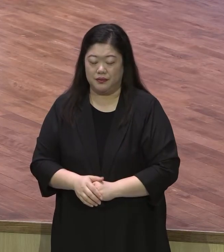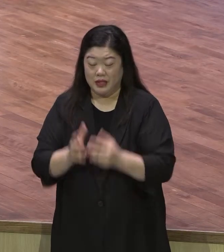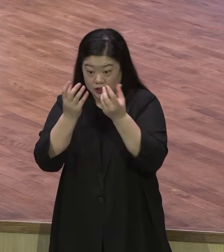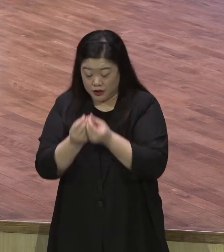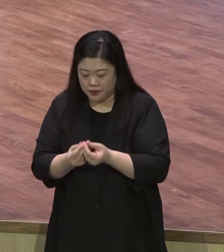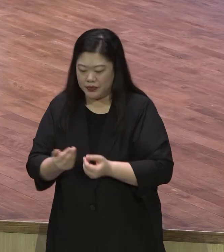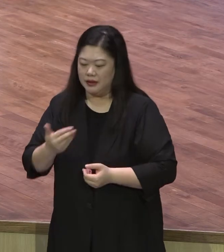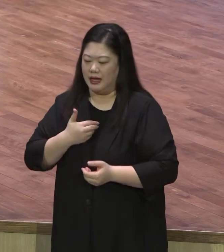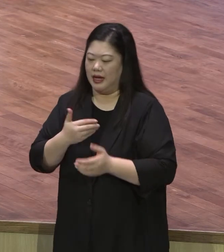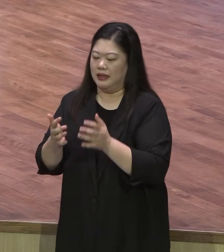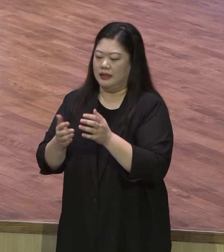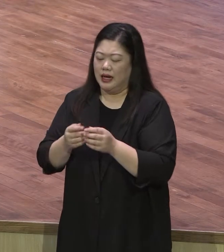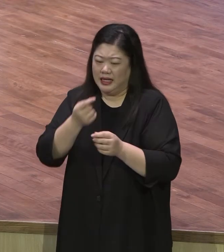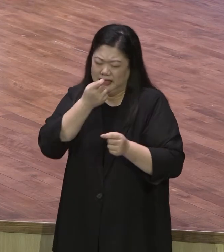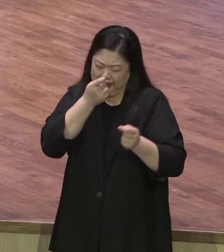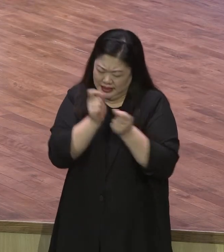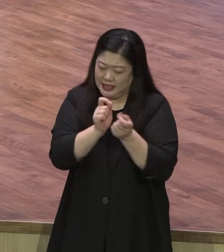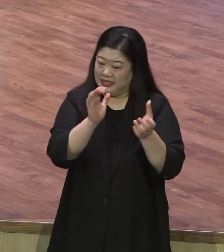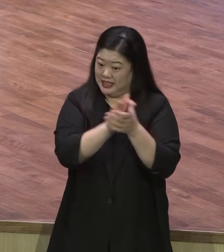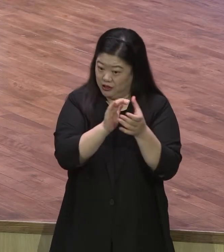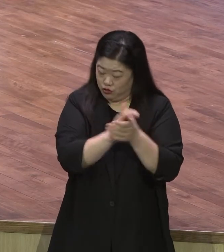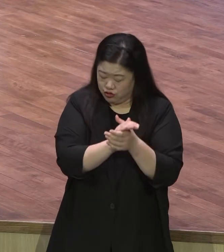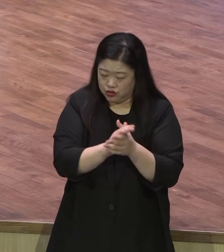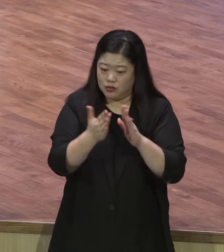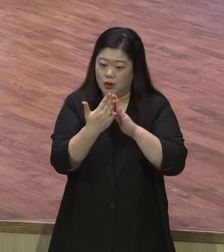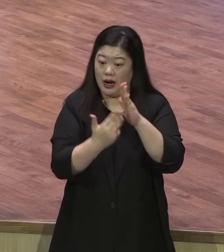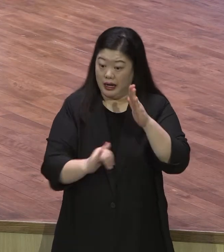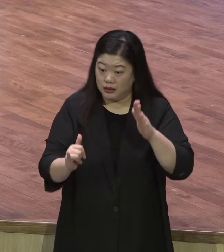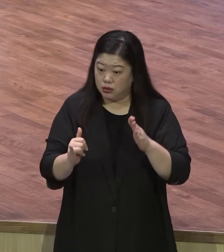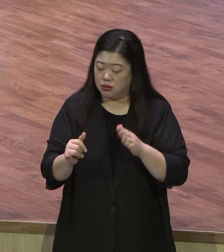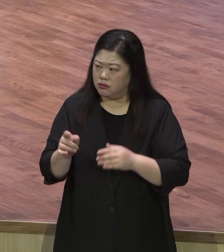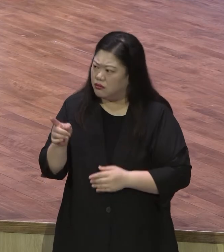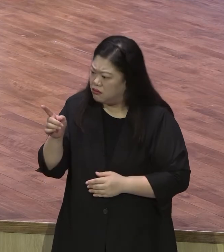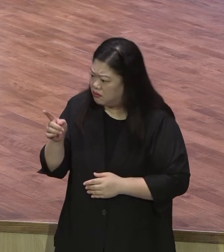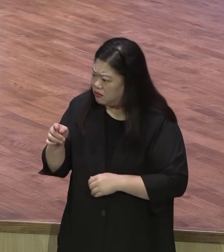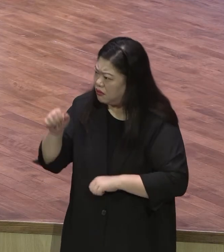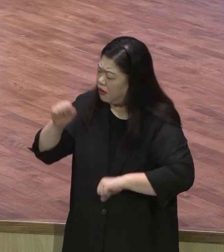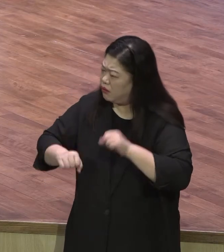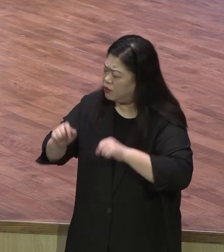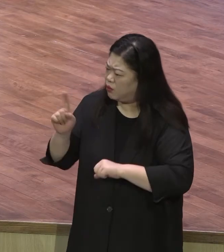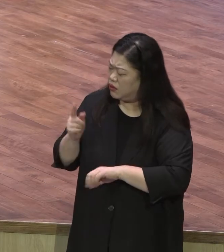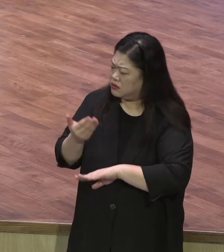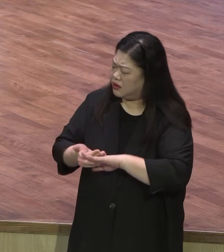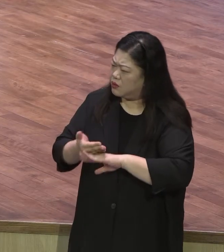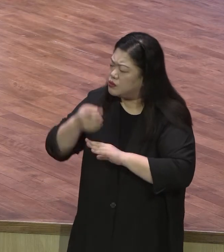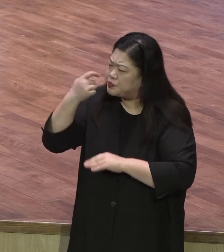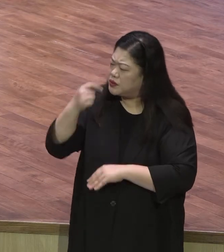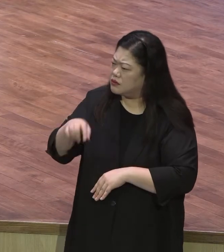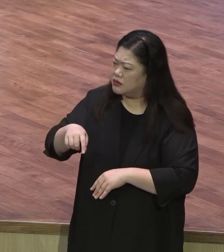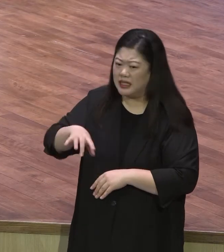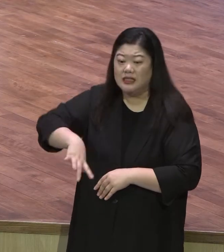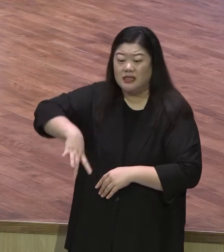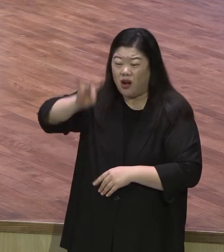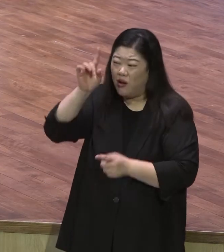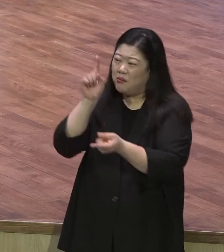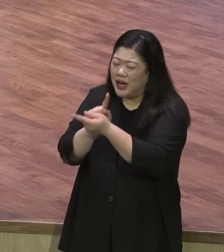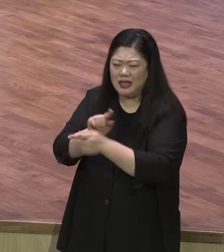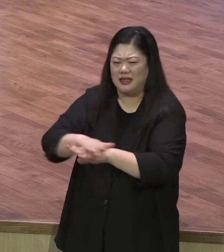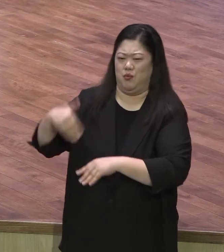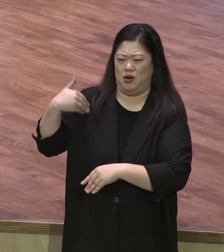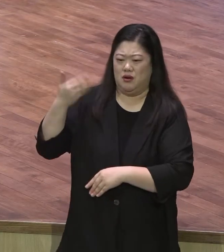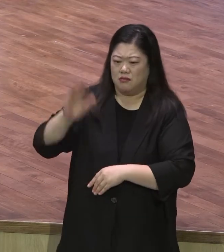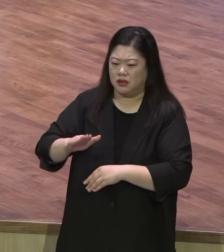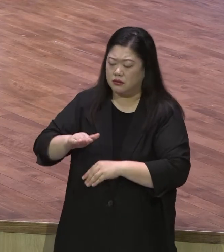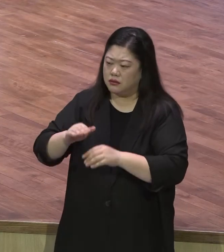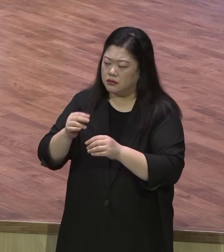친구들이 가까이 있는 사람들이 인정해야 돼요 그게 자기의 변화된 거예요 처음 본 사람이 어떻게 알아요 모르지